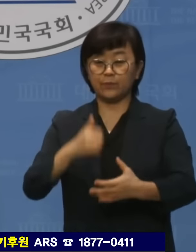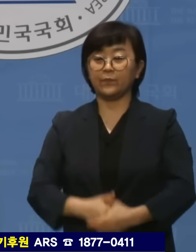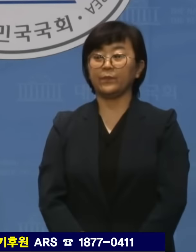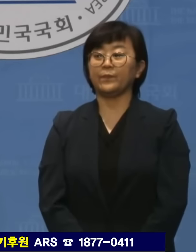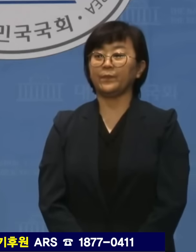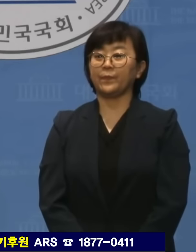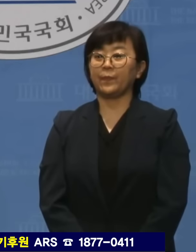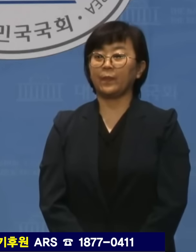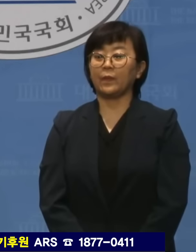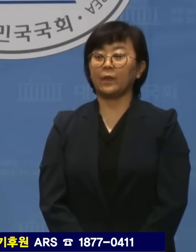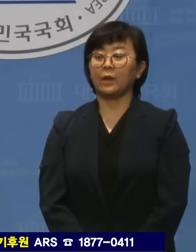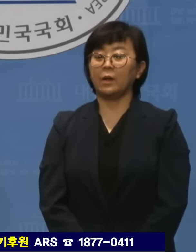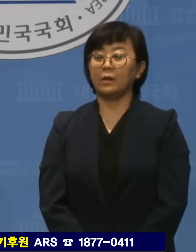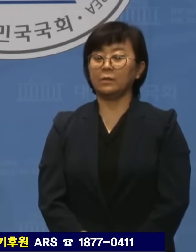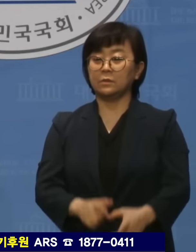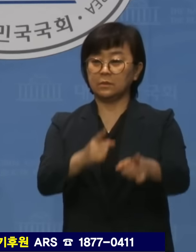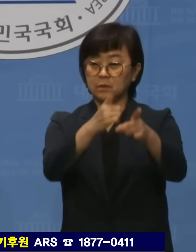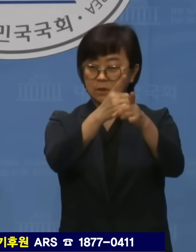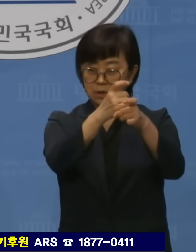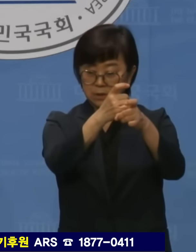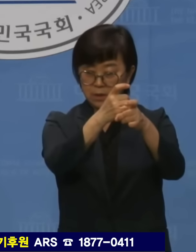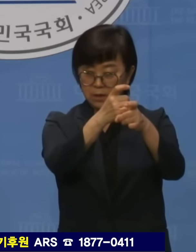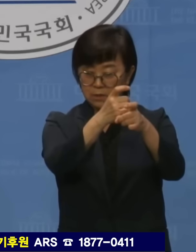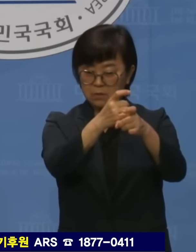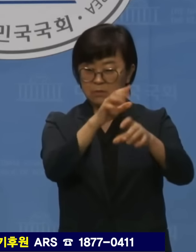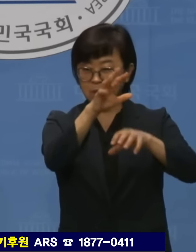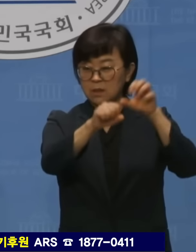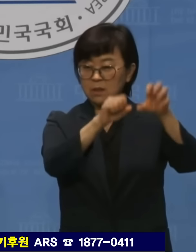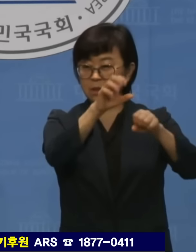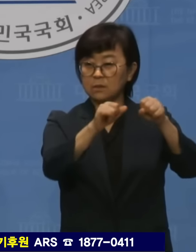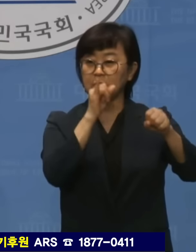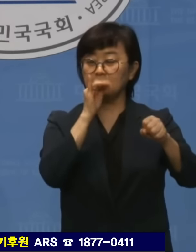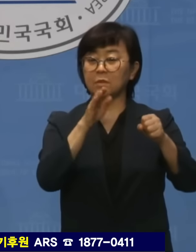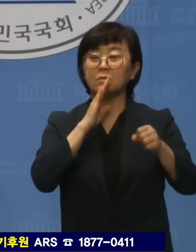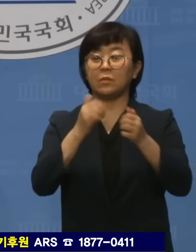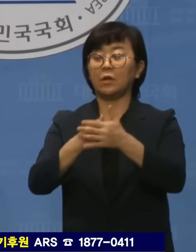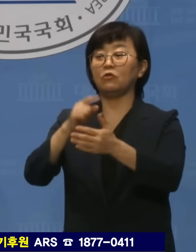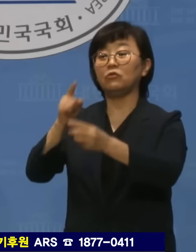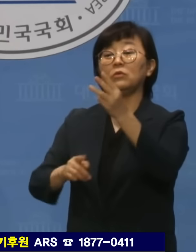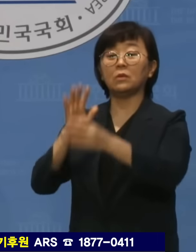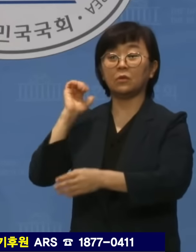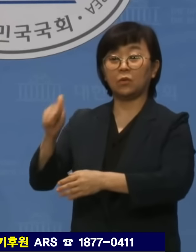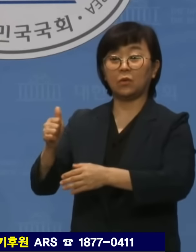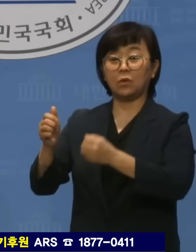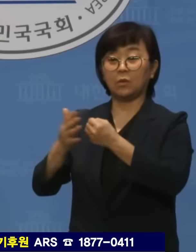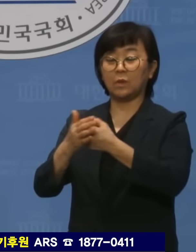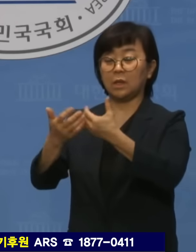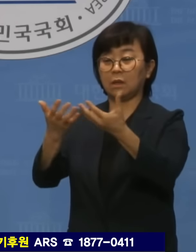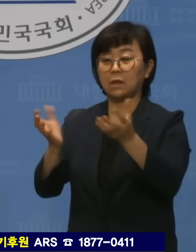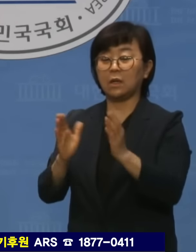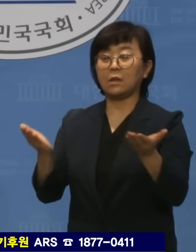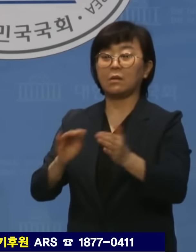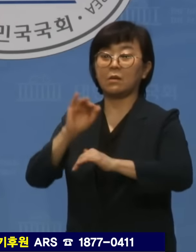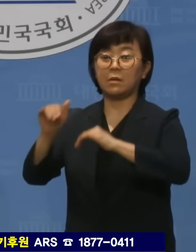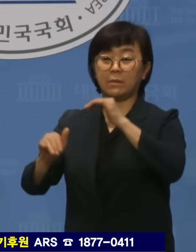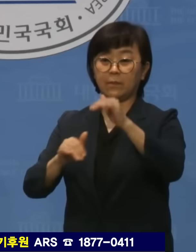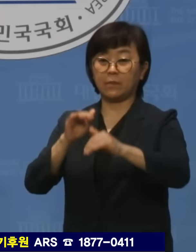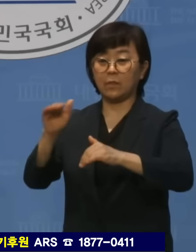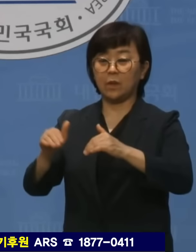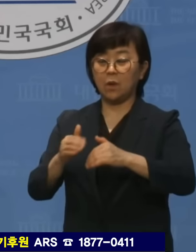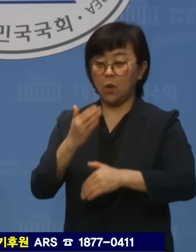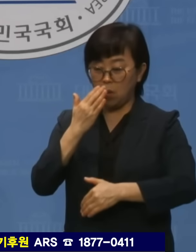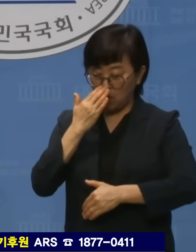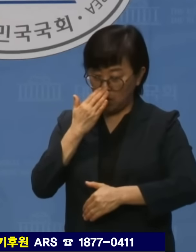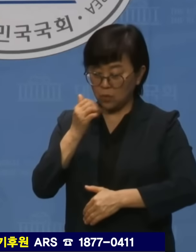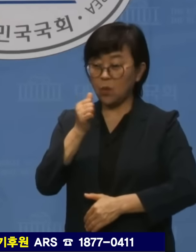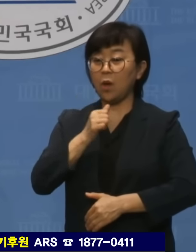않습니다 정적을 향해서는 하이에나처럼 달려들지만 윤 대통령의 노골적인 당무 앞에서는 온순한